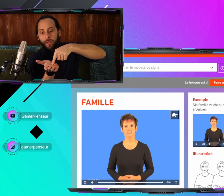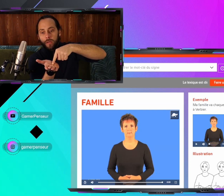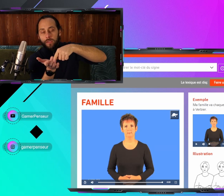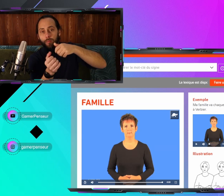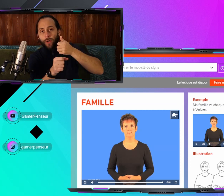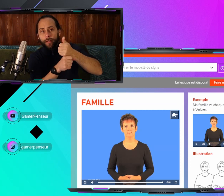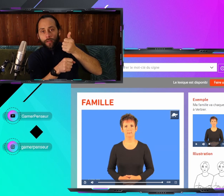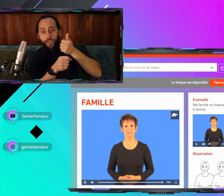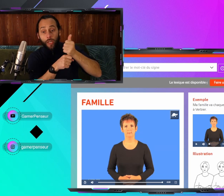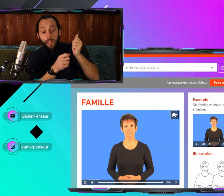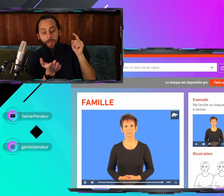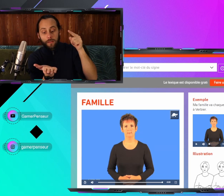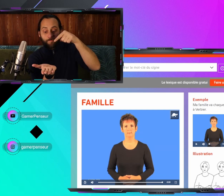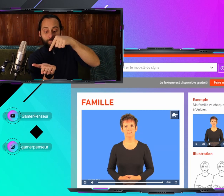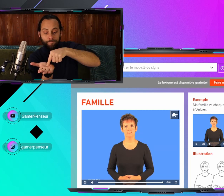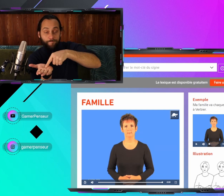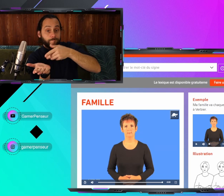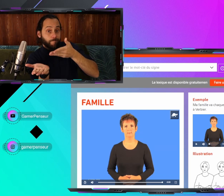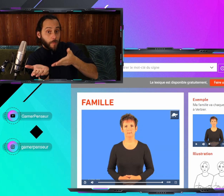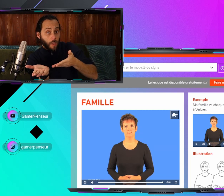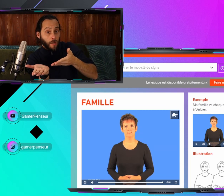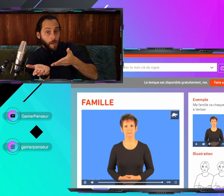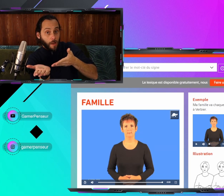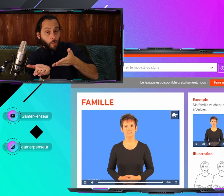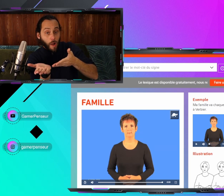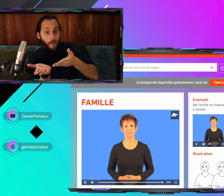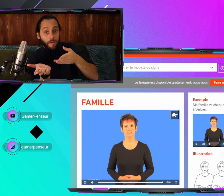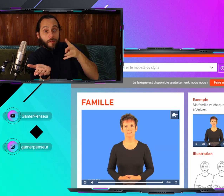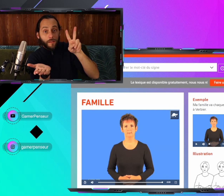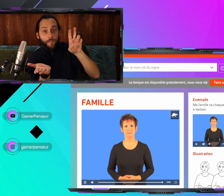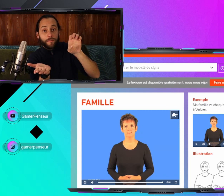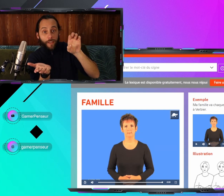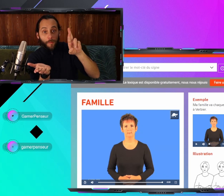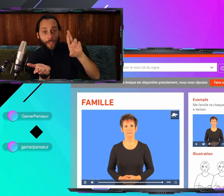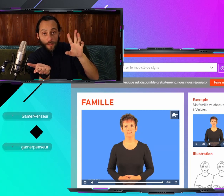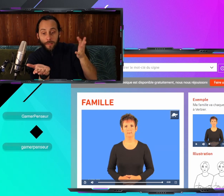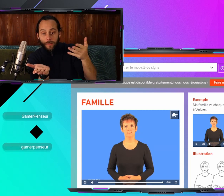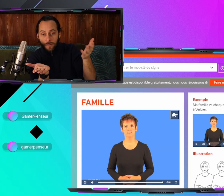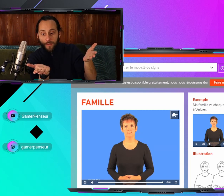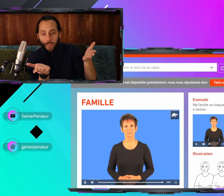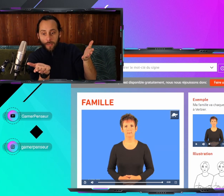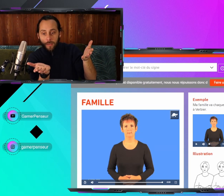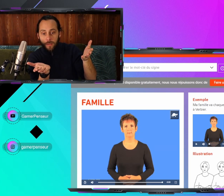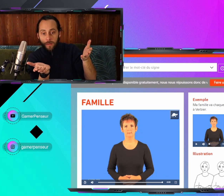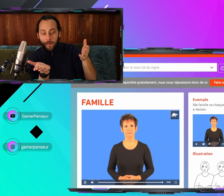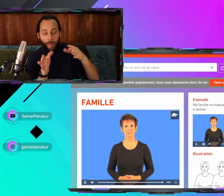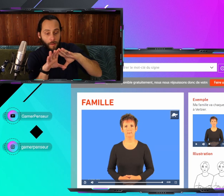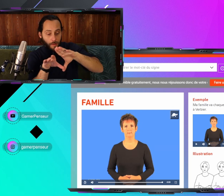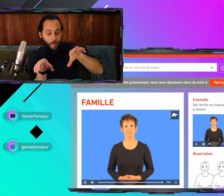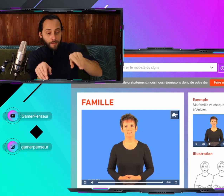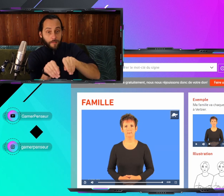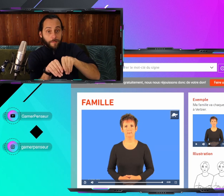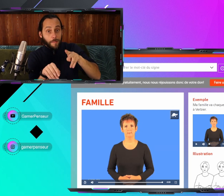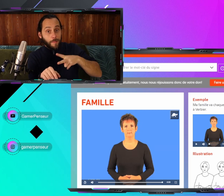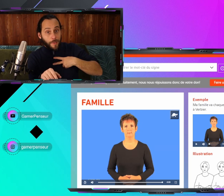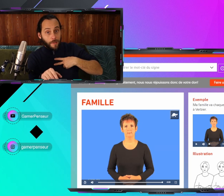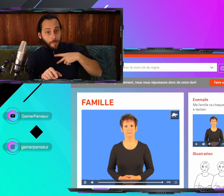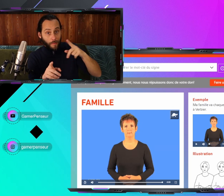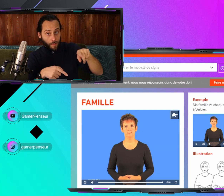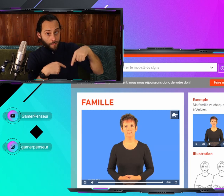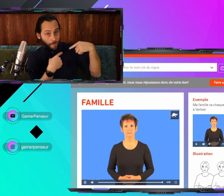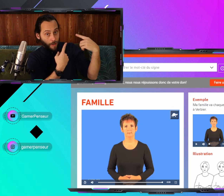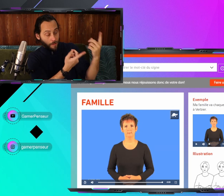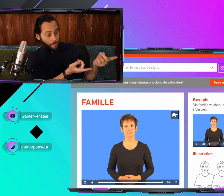fait. Ça pourrait être chaque année la quoi Verbier, ainsi de suite. Famille